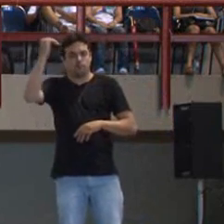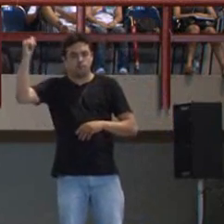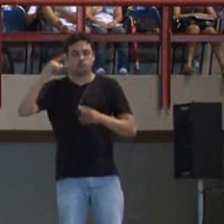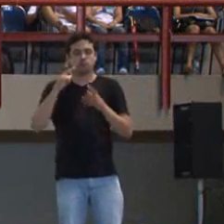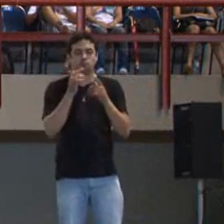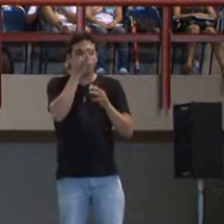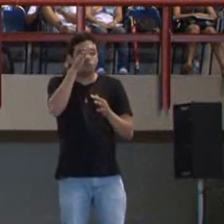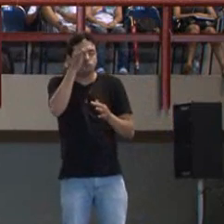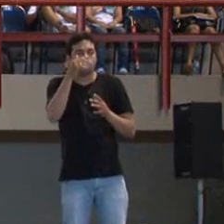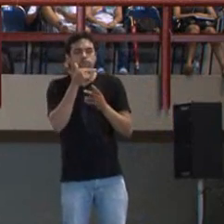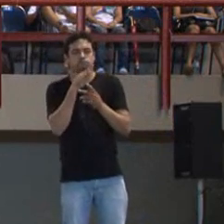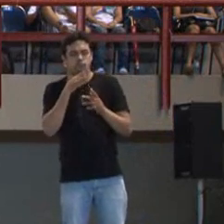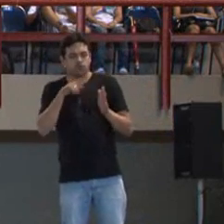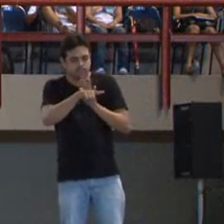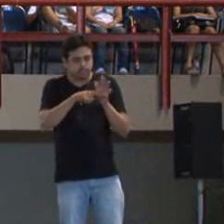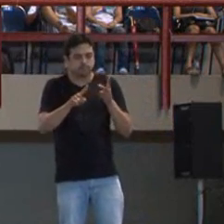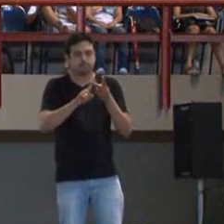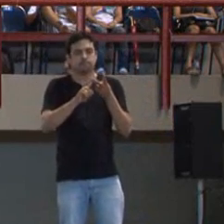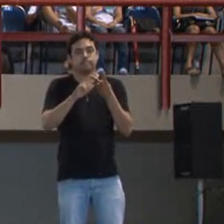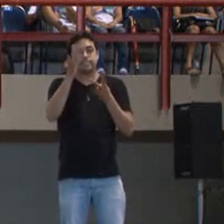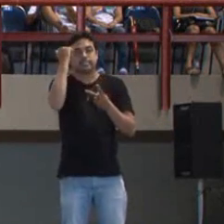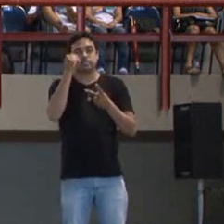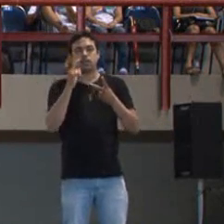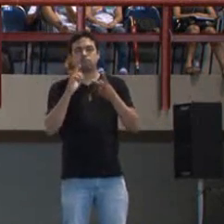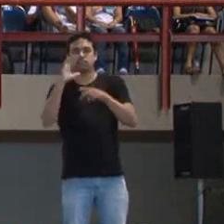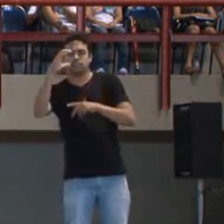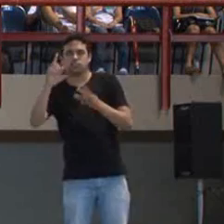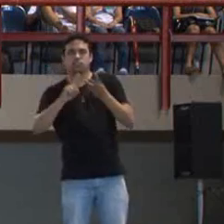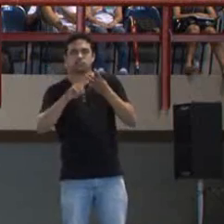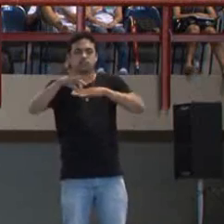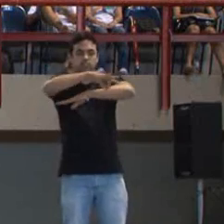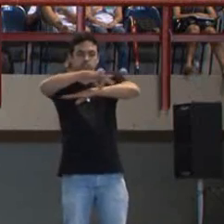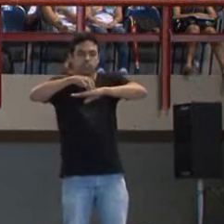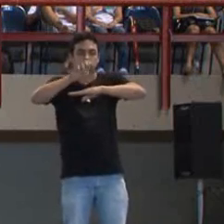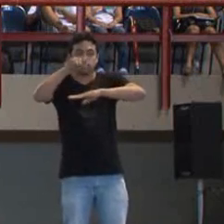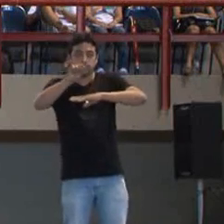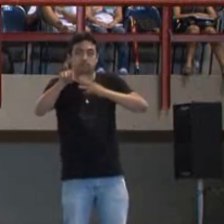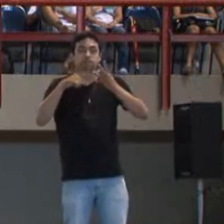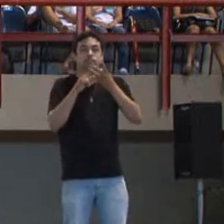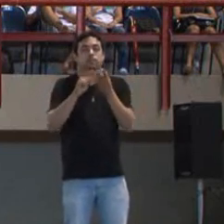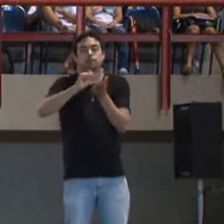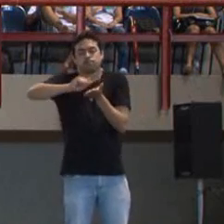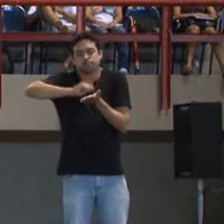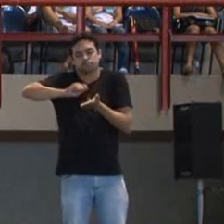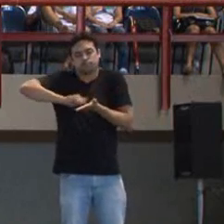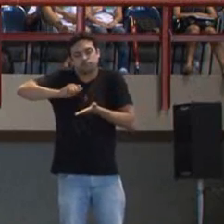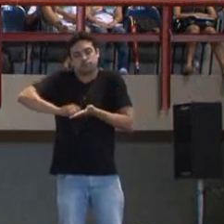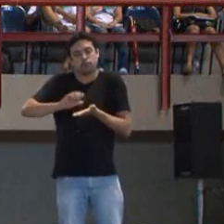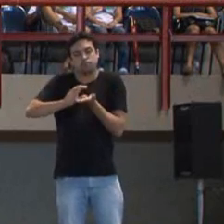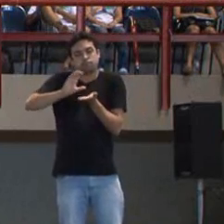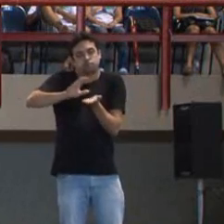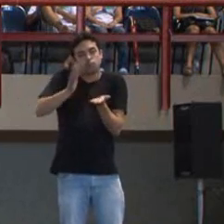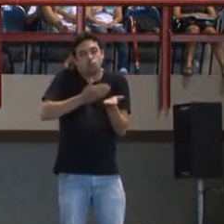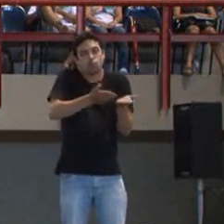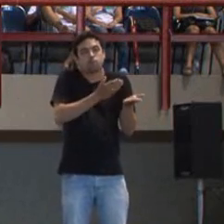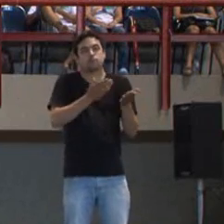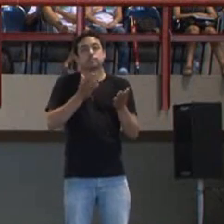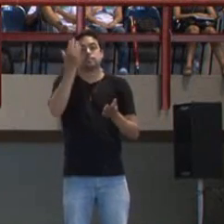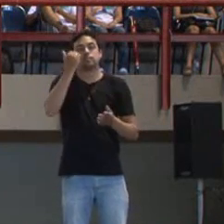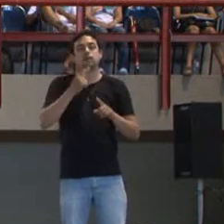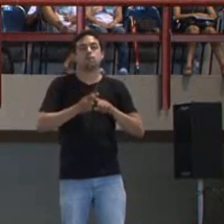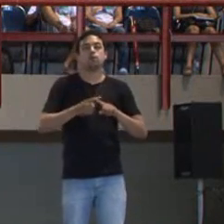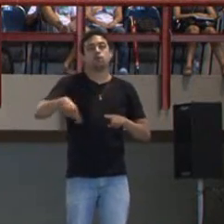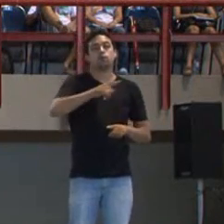pintores, cientistas, arquitetos e escritores. Vocês sabem por que a gente conhece o Brasil,